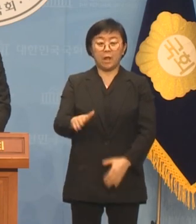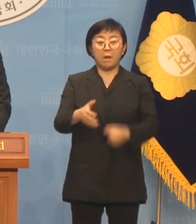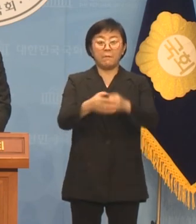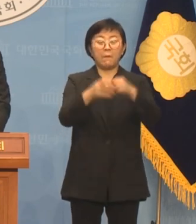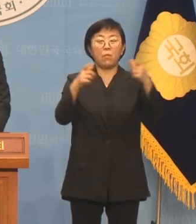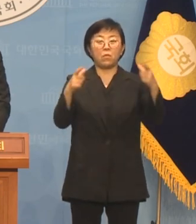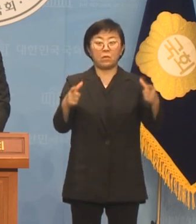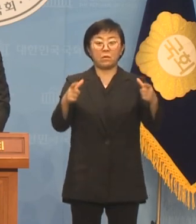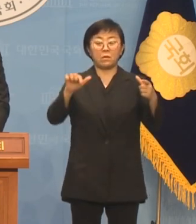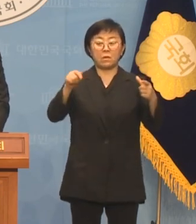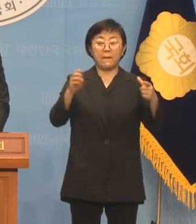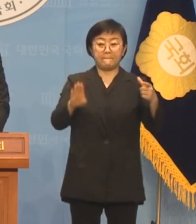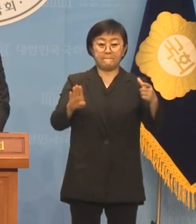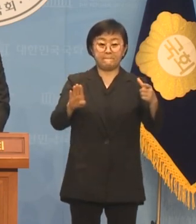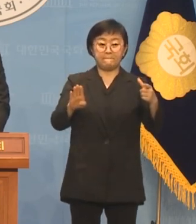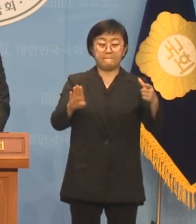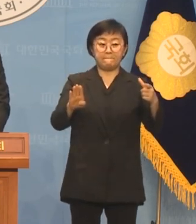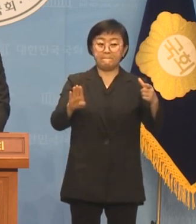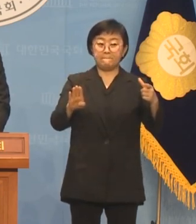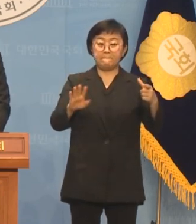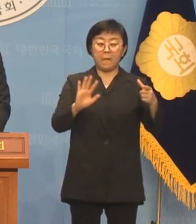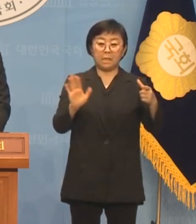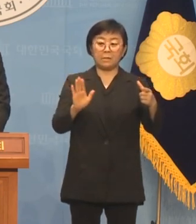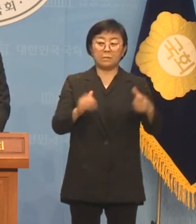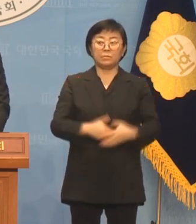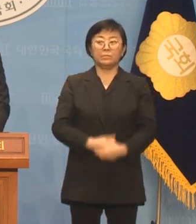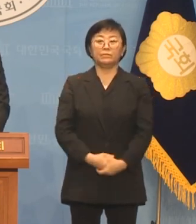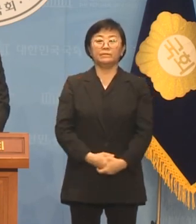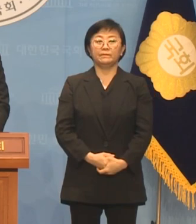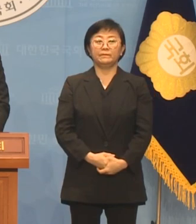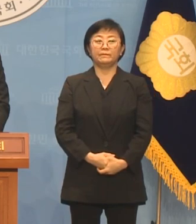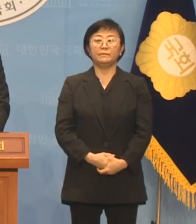마포갑은 거기에 어디에도 해당되지 않고 있습니다.